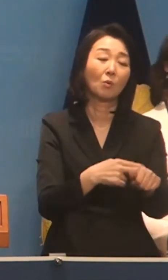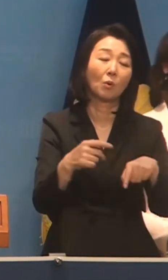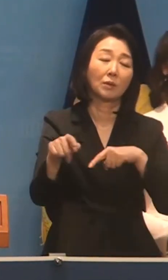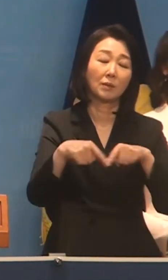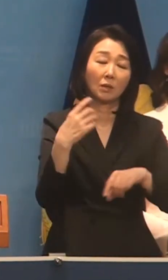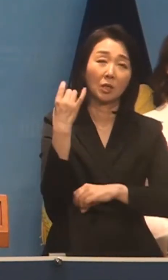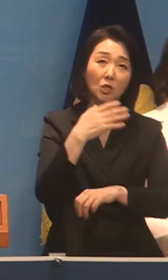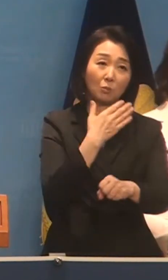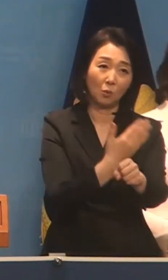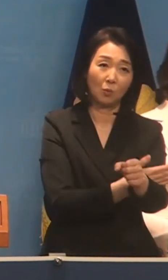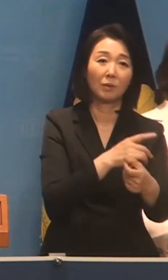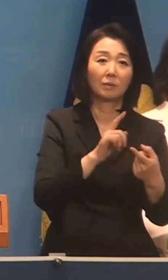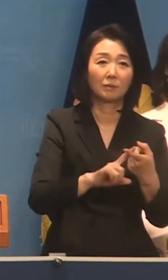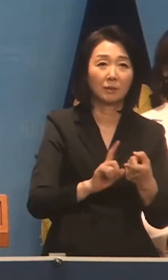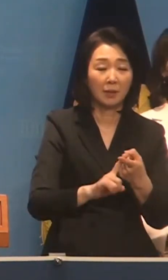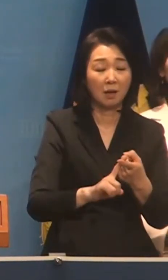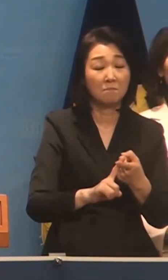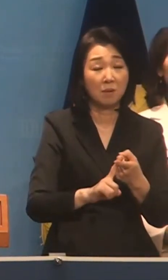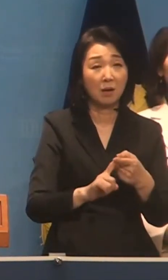정치 기본권에 대해